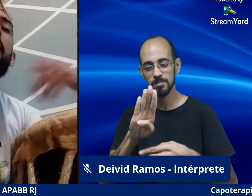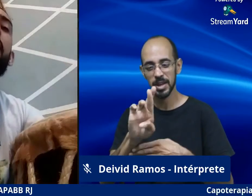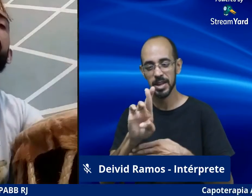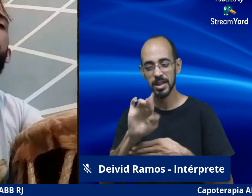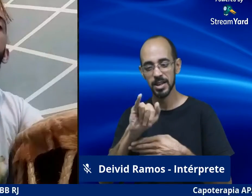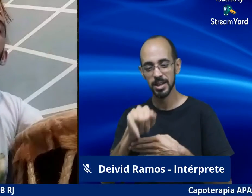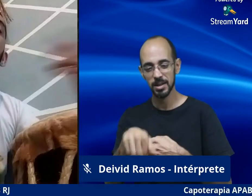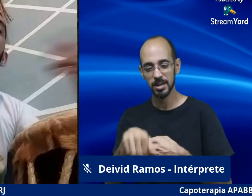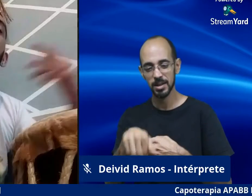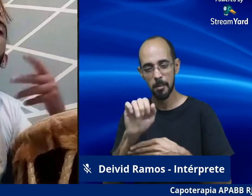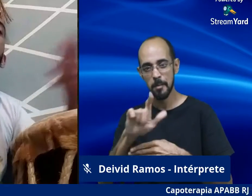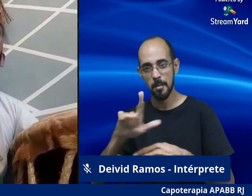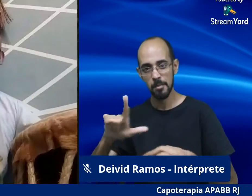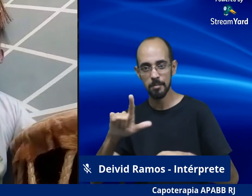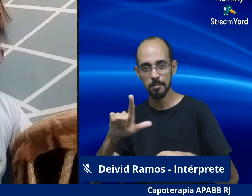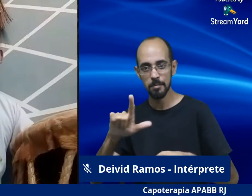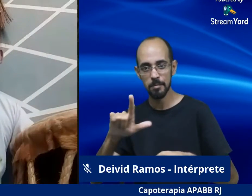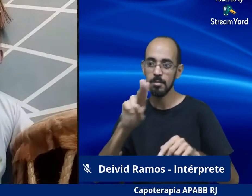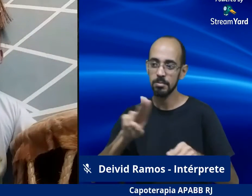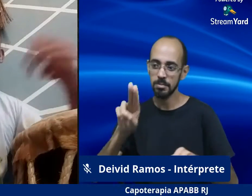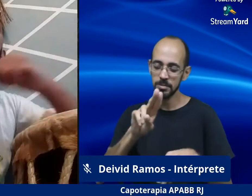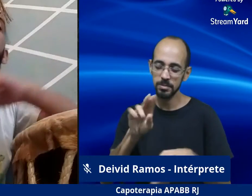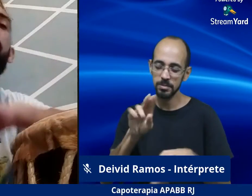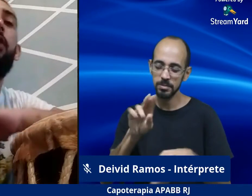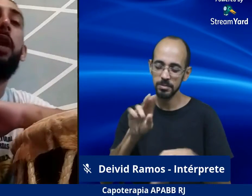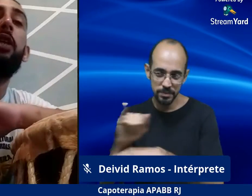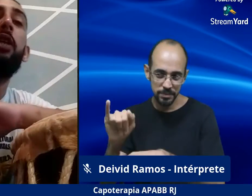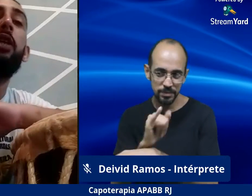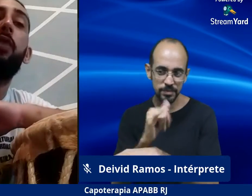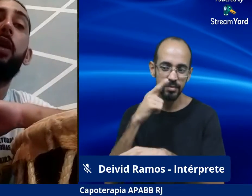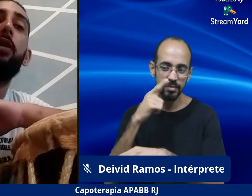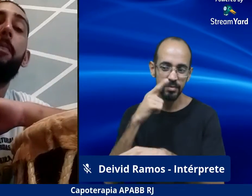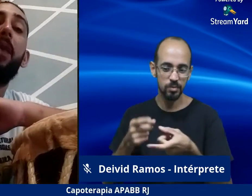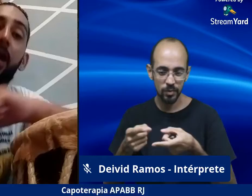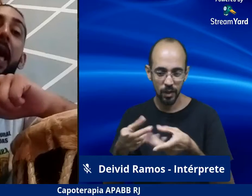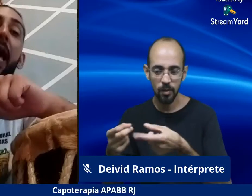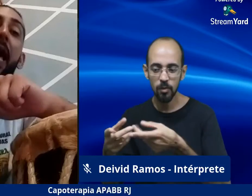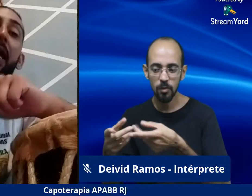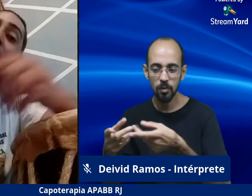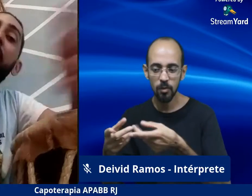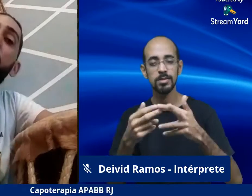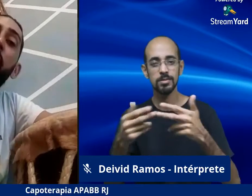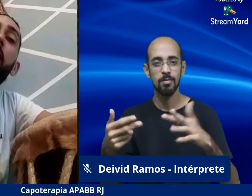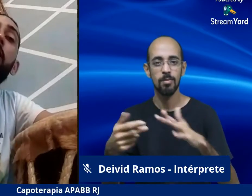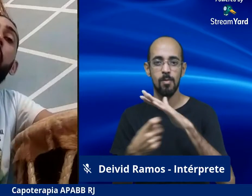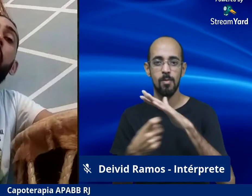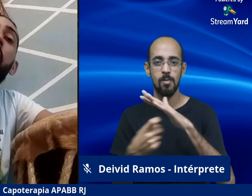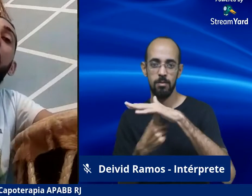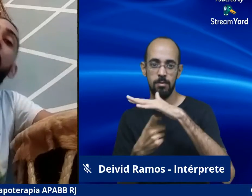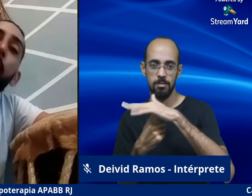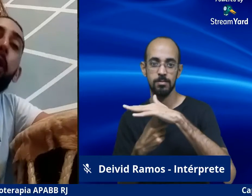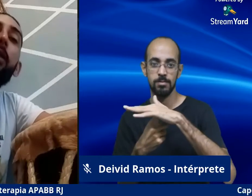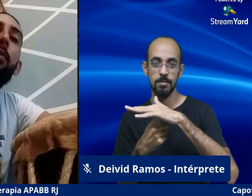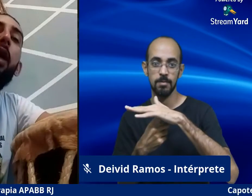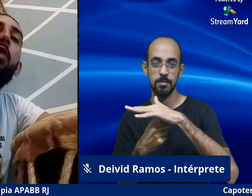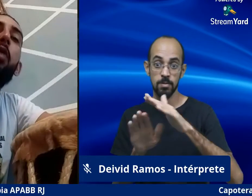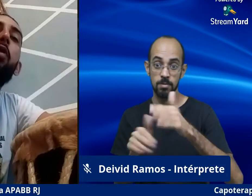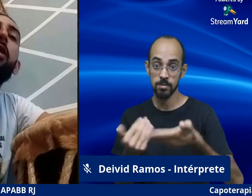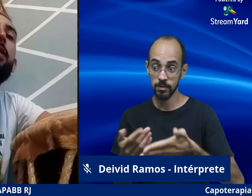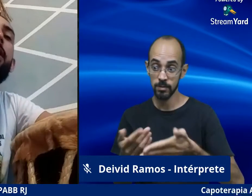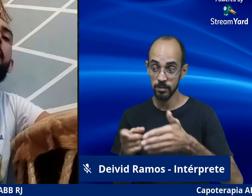chamar a atenção, para que pudessem vender o que estavam ali vendendo nas feiras. E aí, nessas feiras, a capoeira